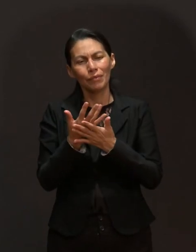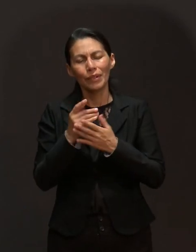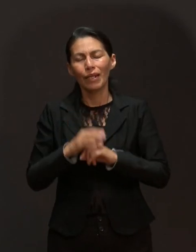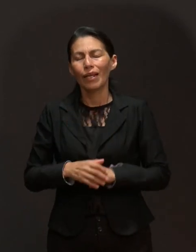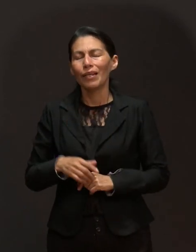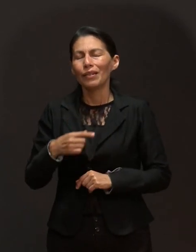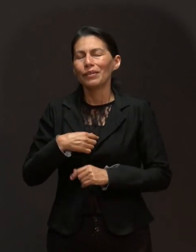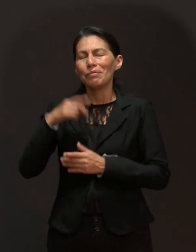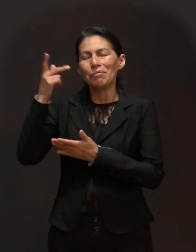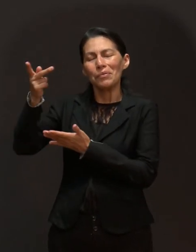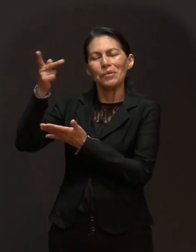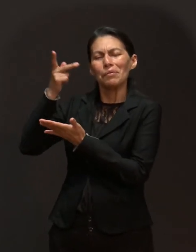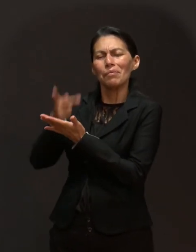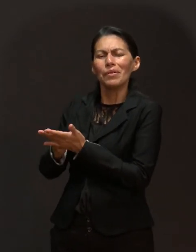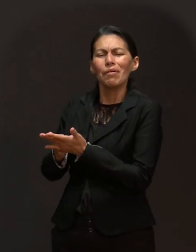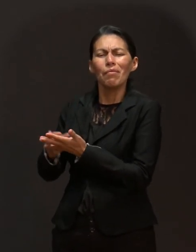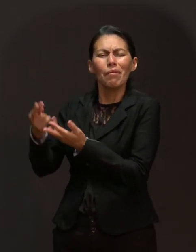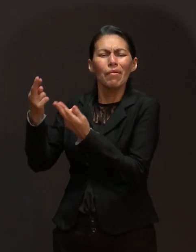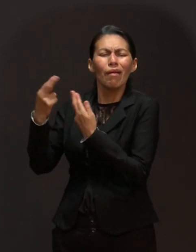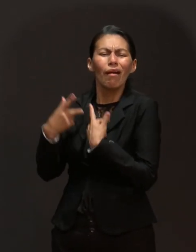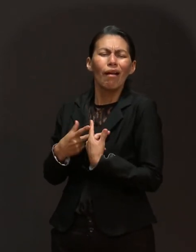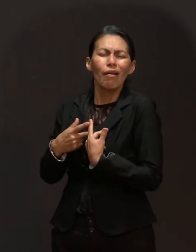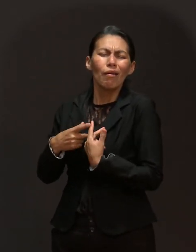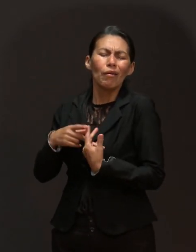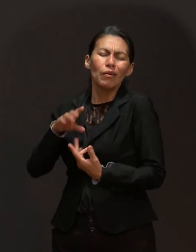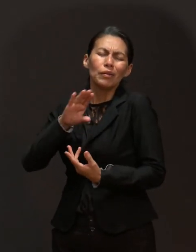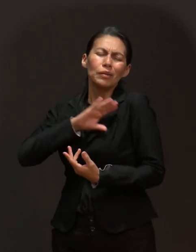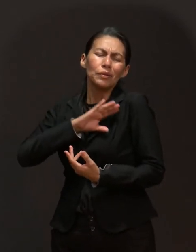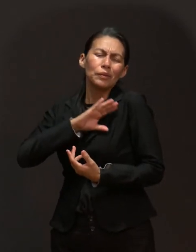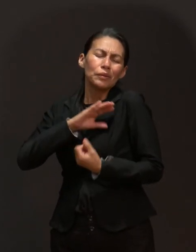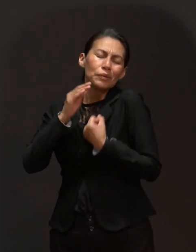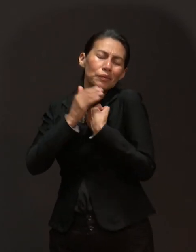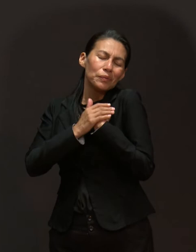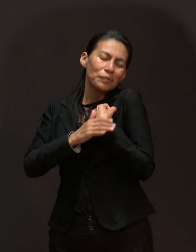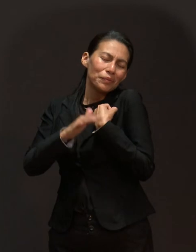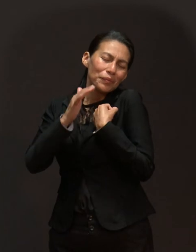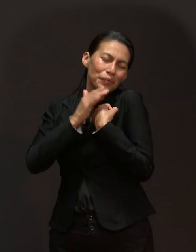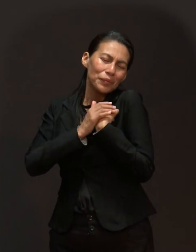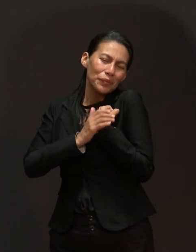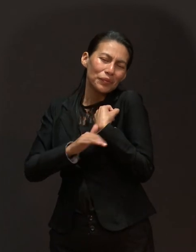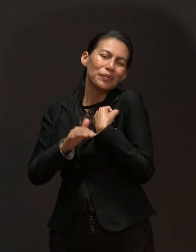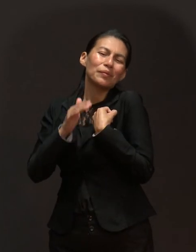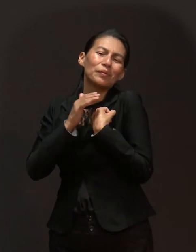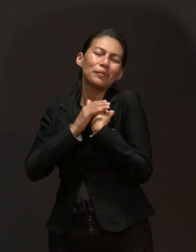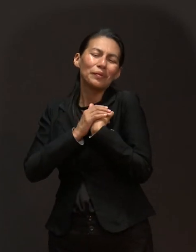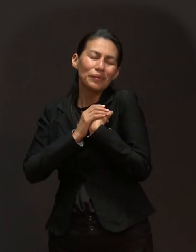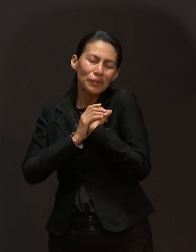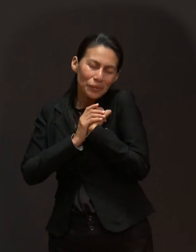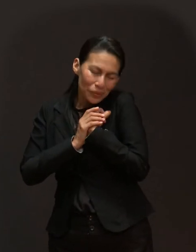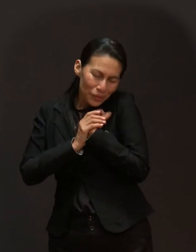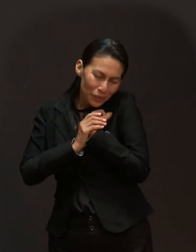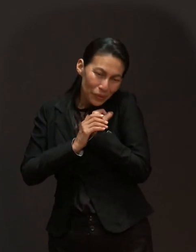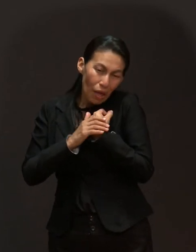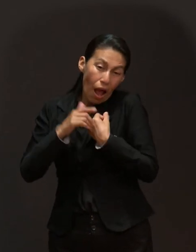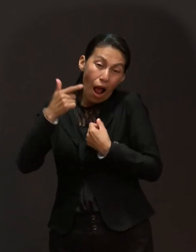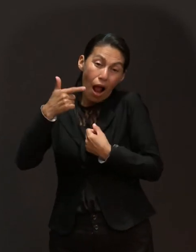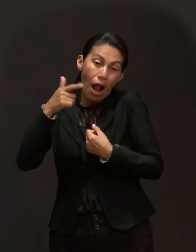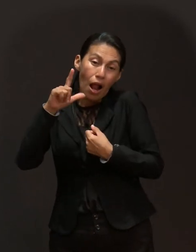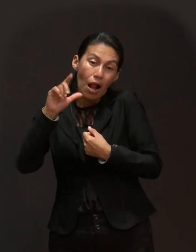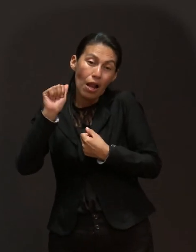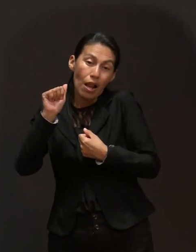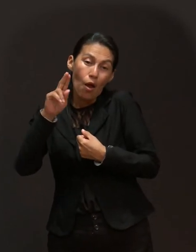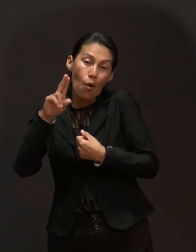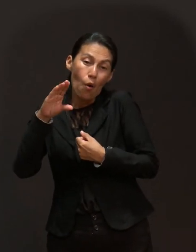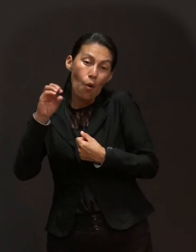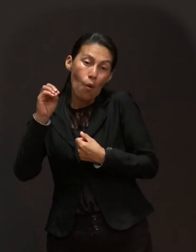ti y Él me premió me regaló me consintió porque somos hijos de Dios con la subespecialidad que estoy